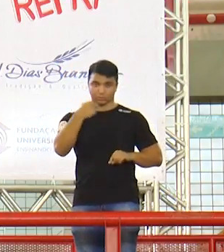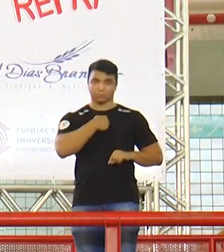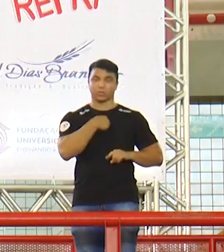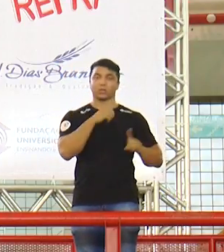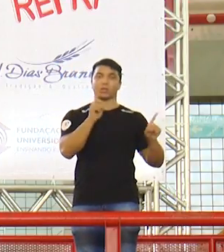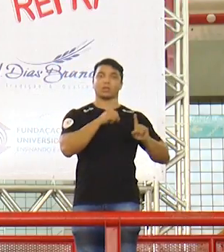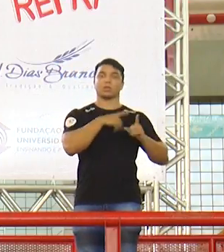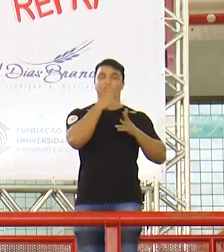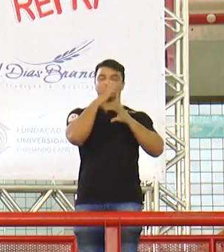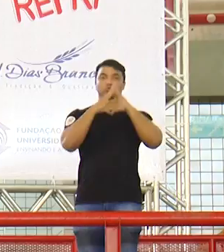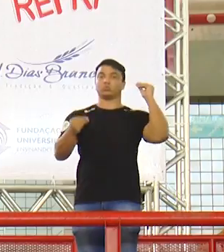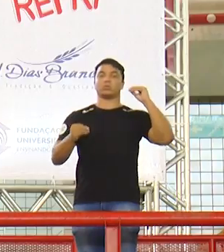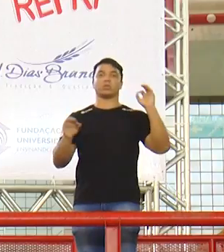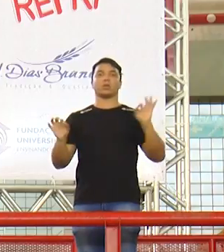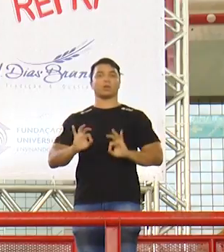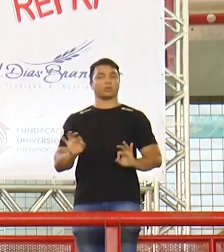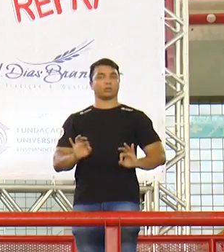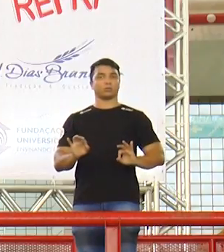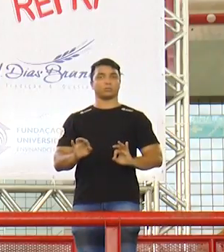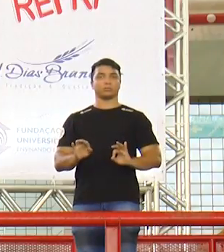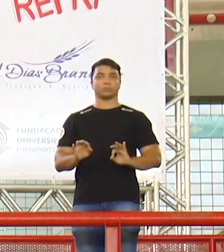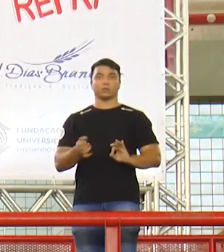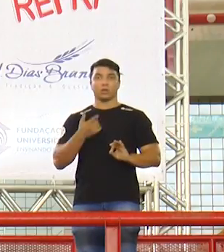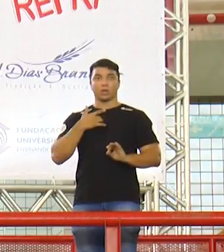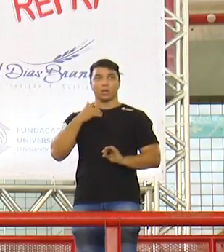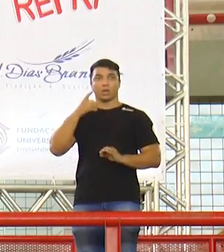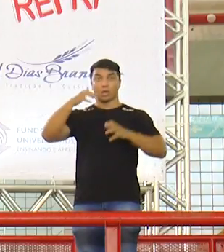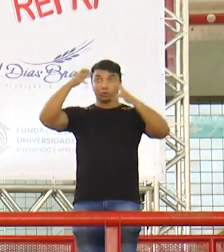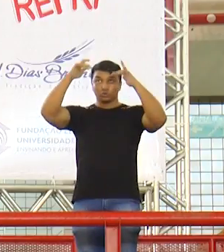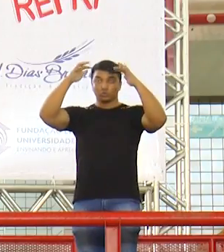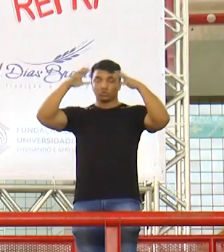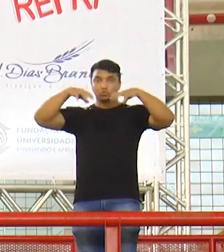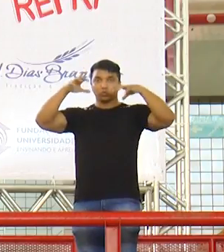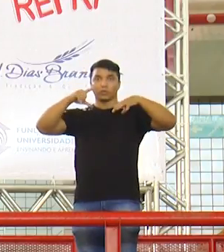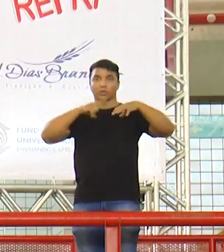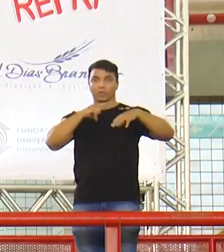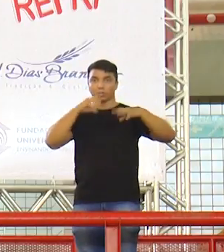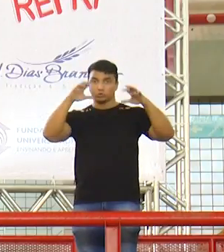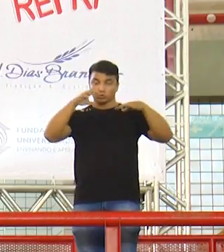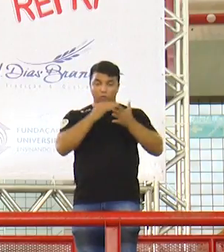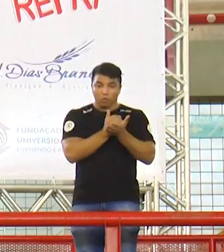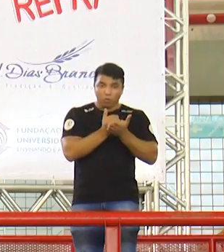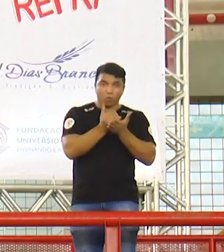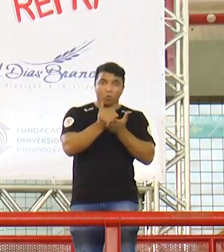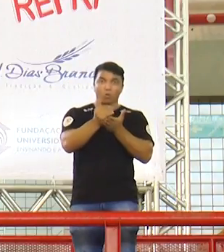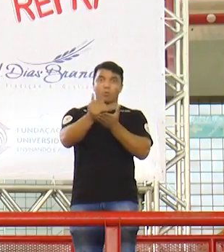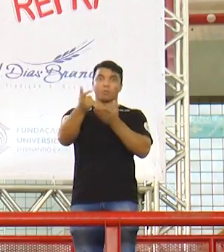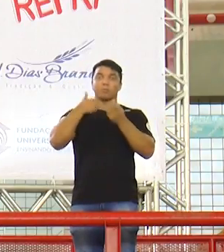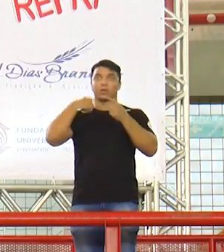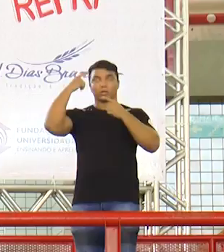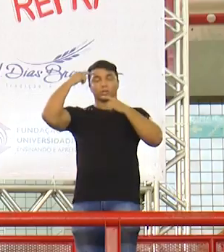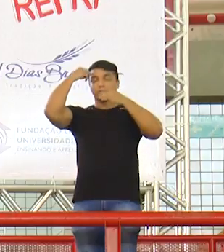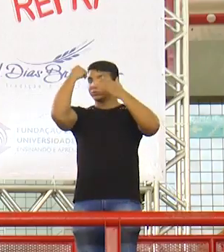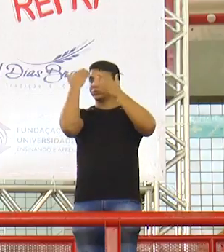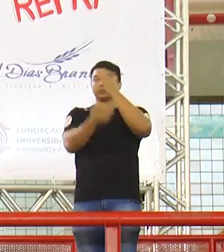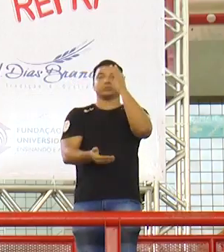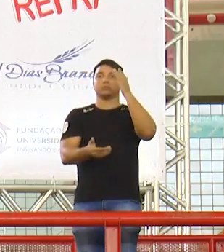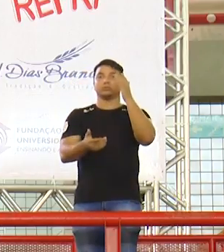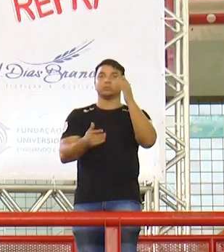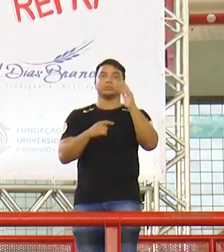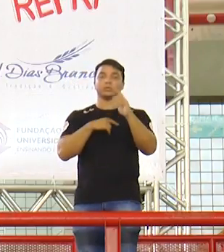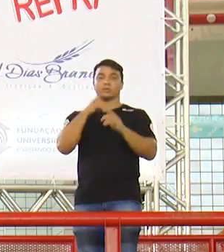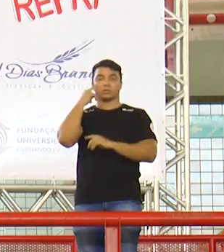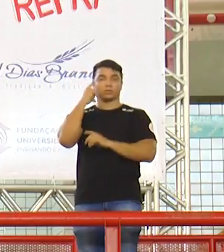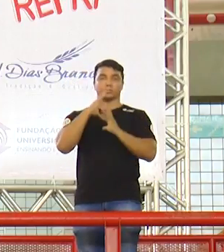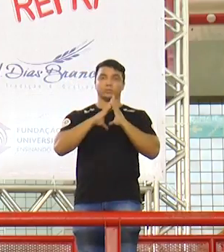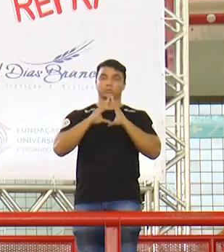mim, não desapareça. A chuva está caindo e quando a chuva começa, acabo de perder a cabeça.